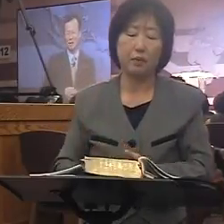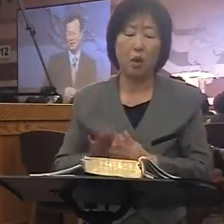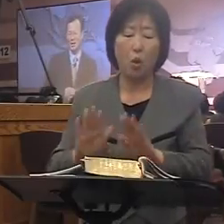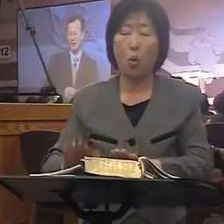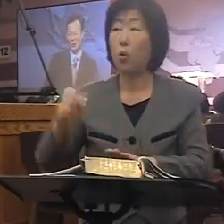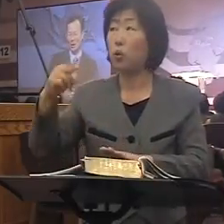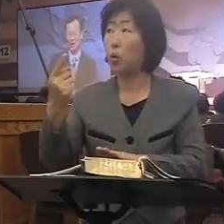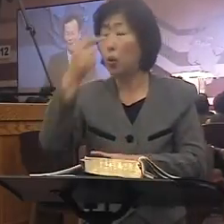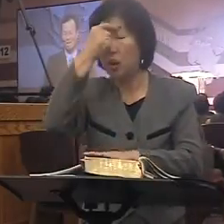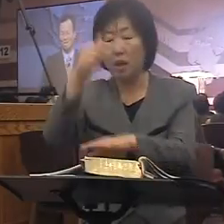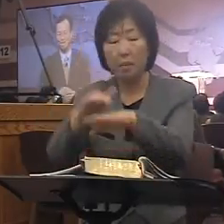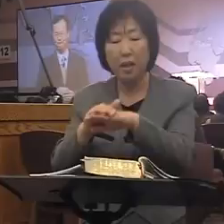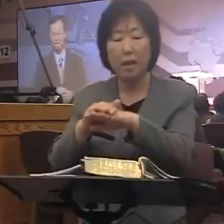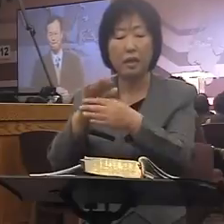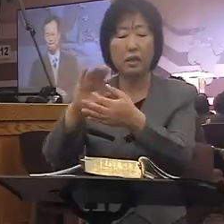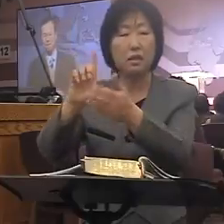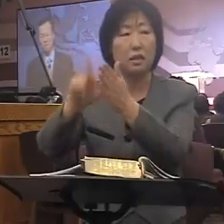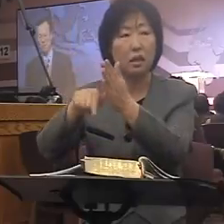오늘도 이 예배 시간을 통하여